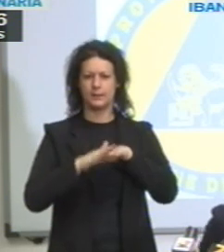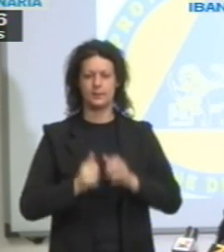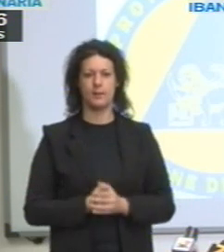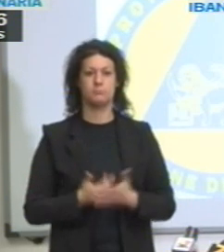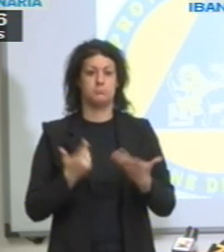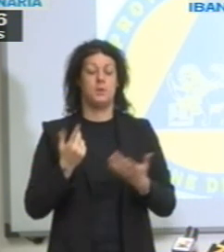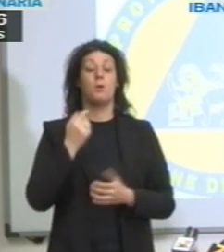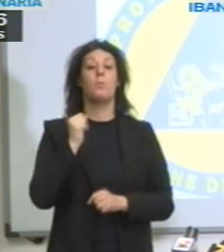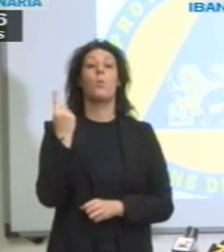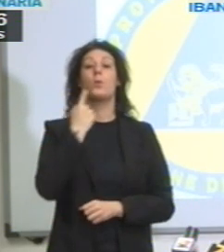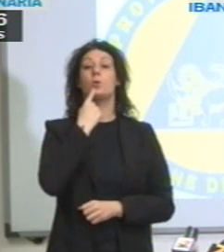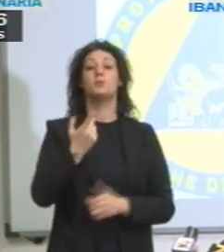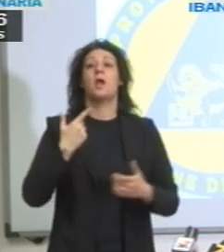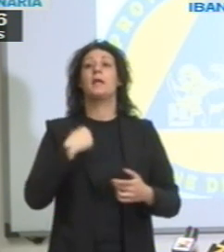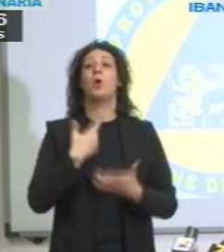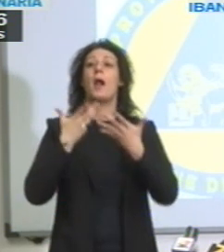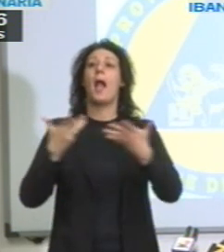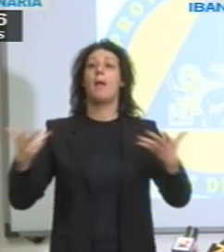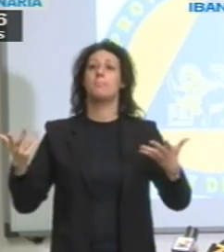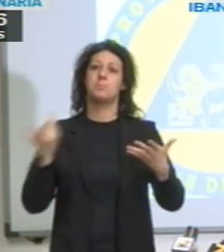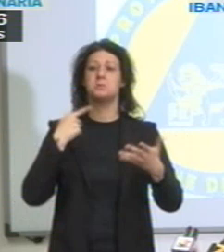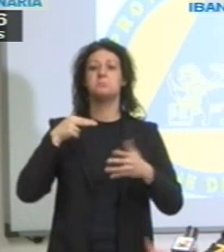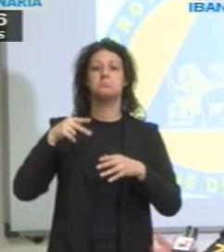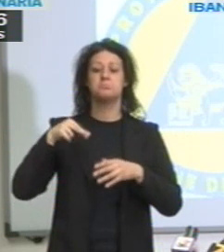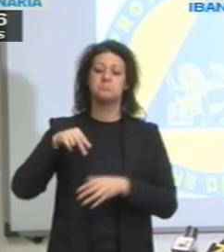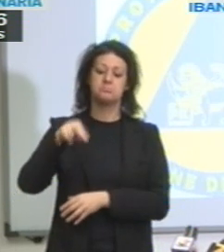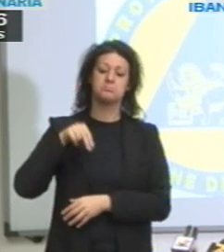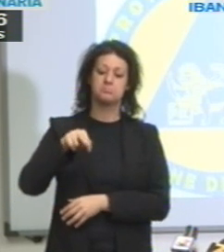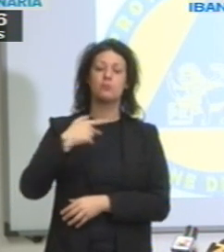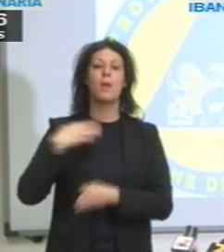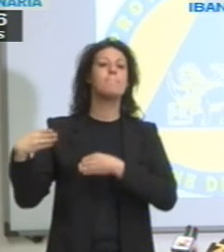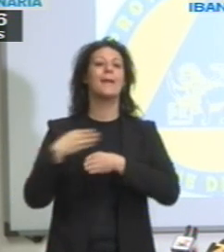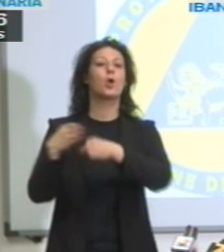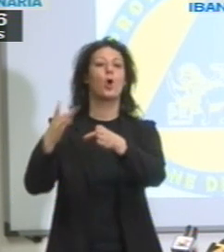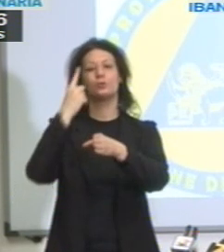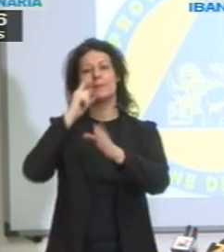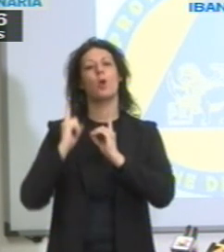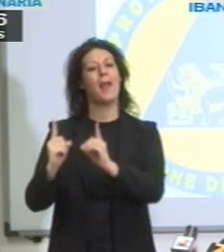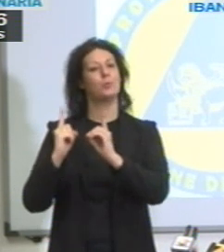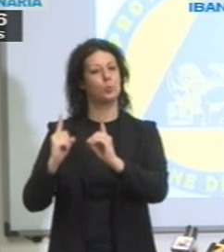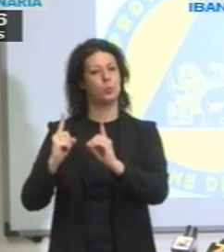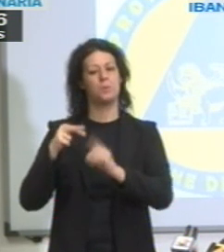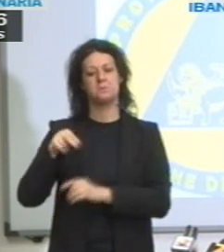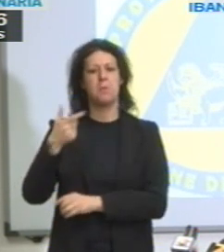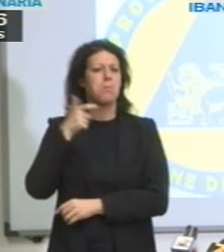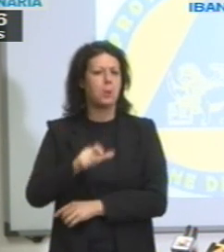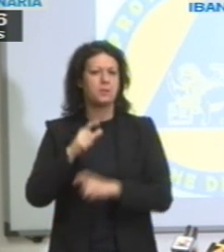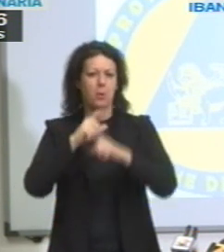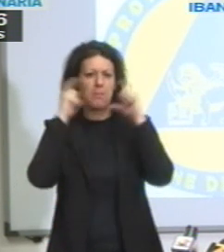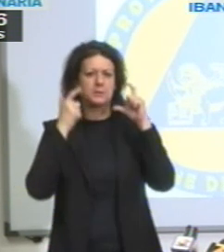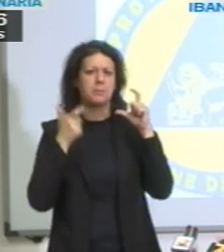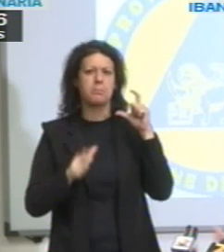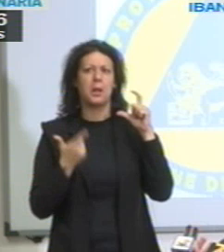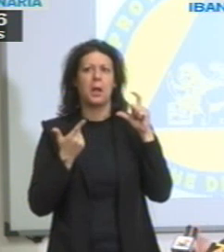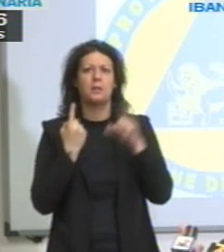pista pedonale in mezzo ai campi perché il mio comune ha fatto un percorso naturalistico, che senso ha mettere la mascherina? Dico anch'io che uno